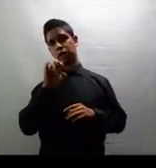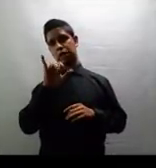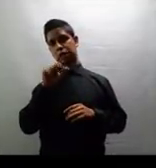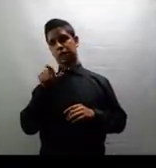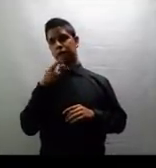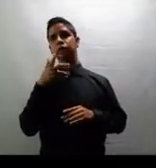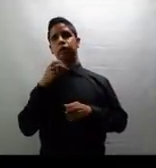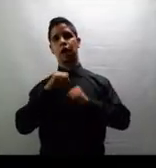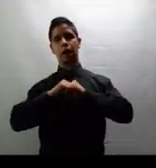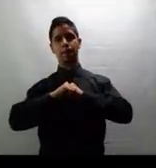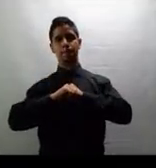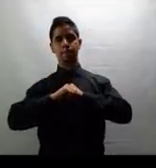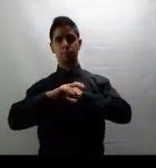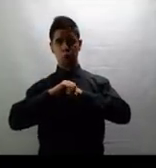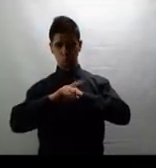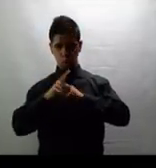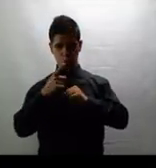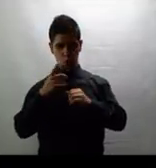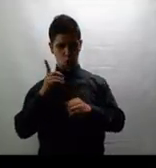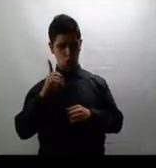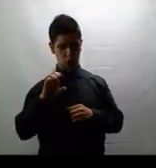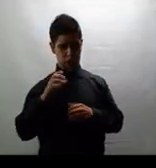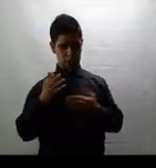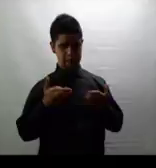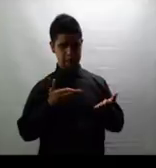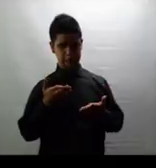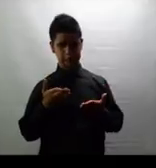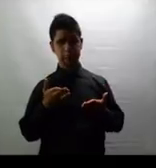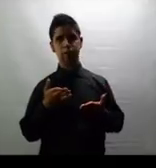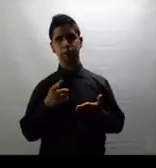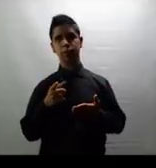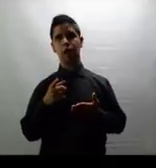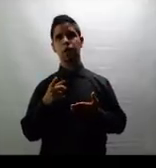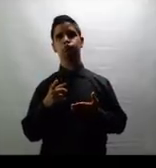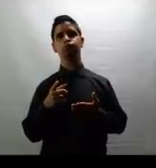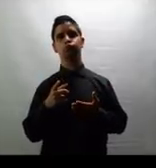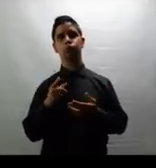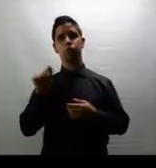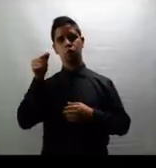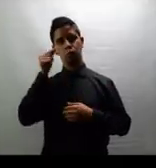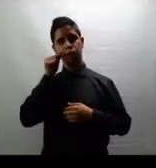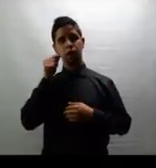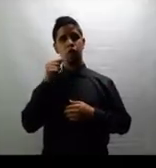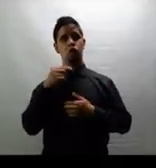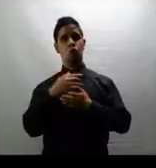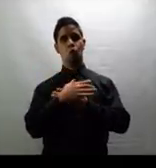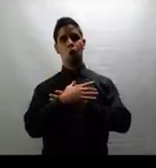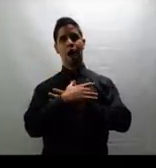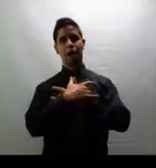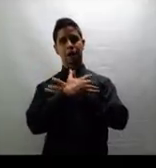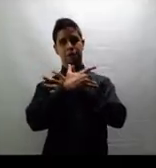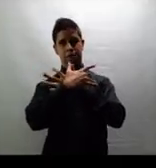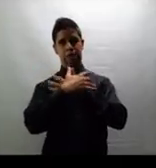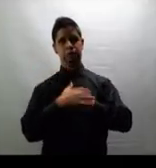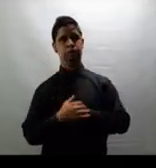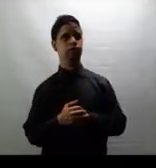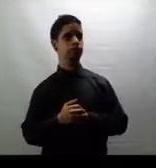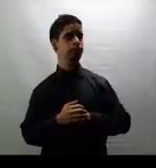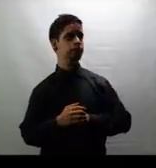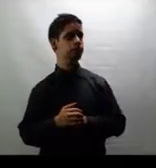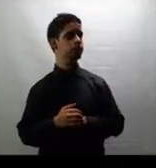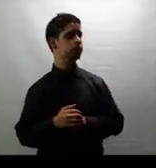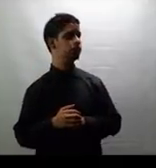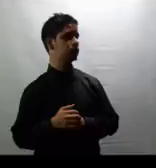una campaña de éste el gobierno araña y eso fue una